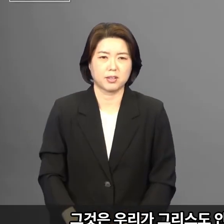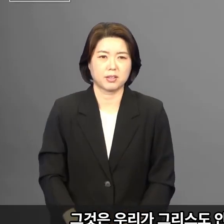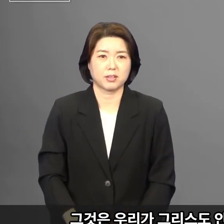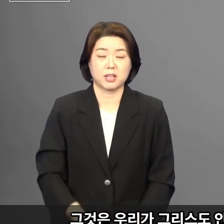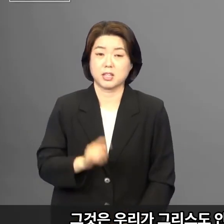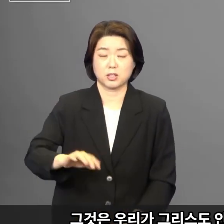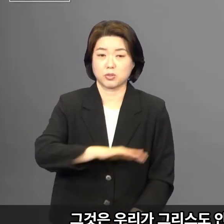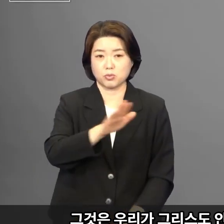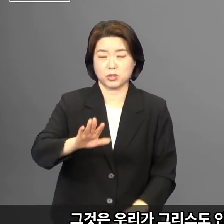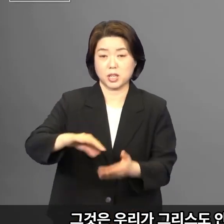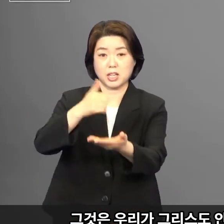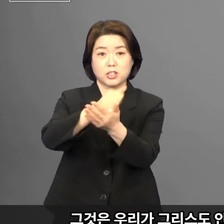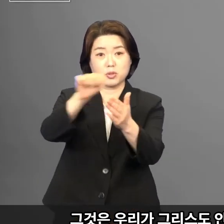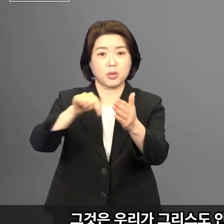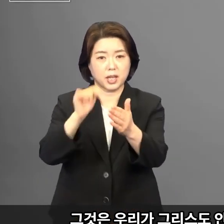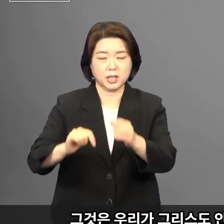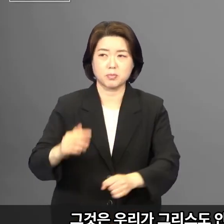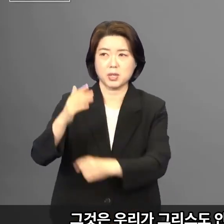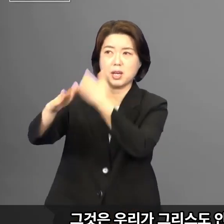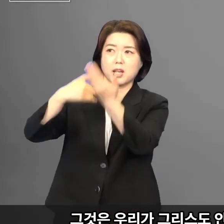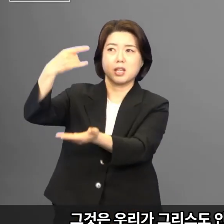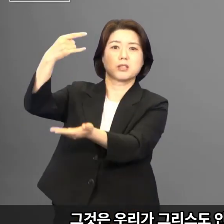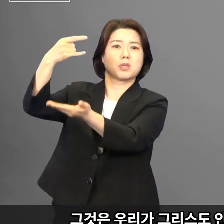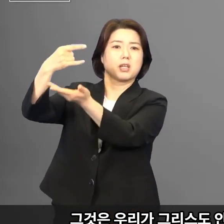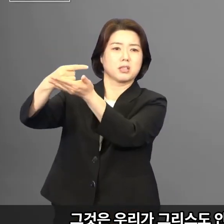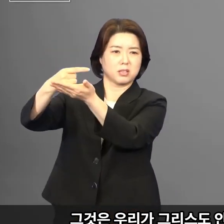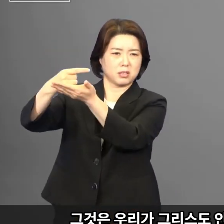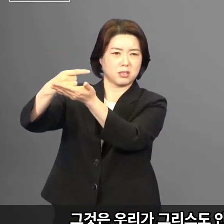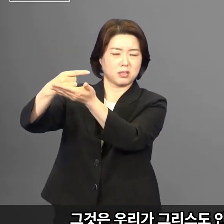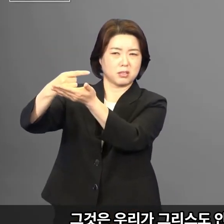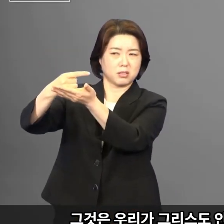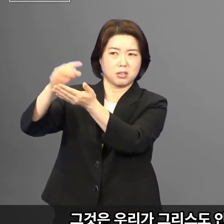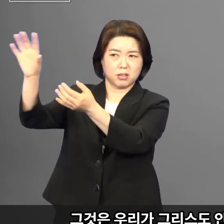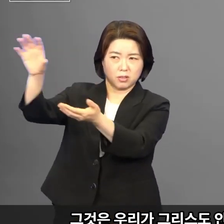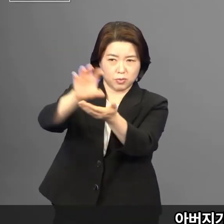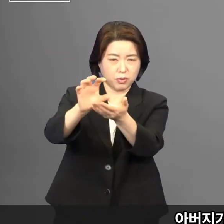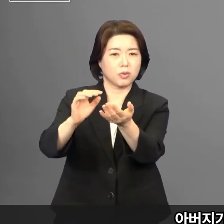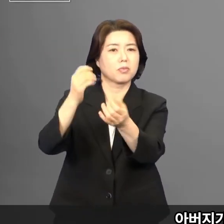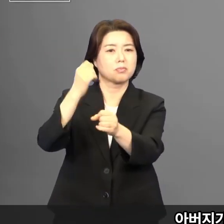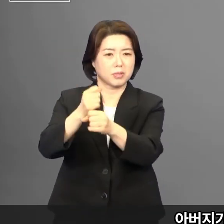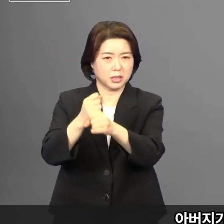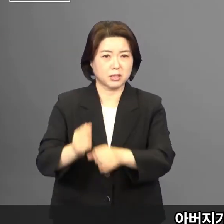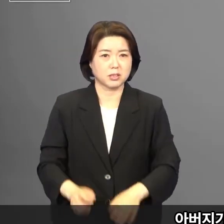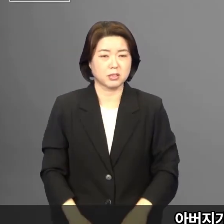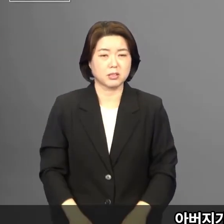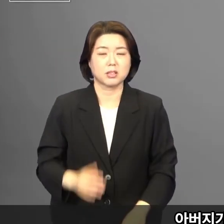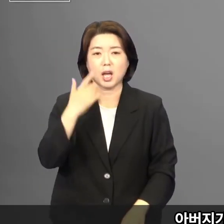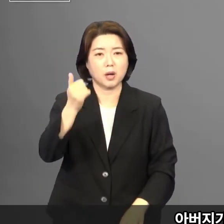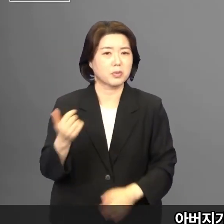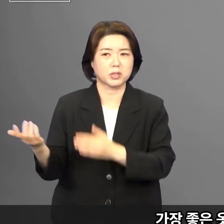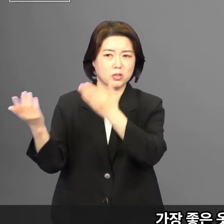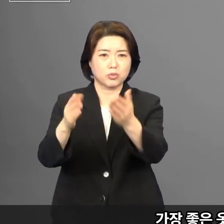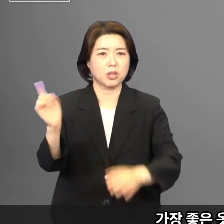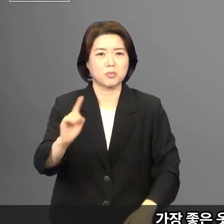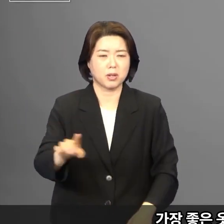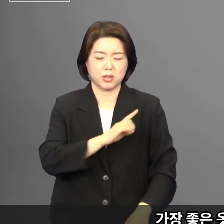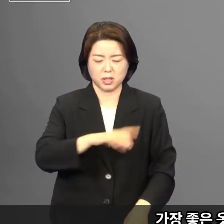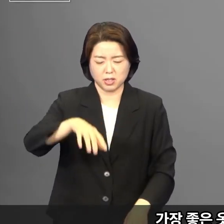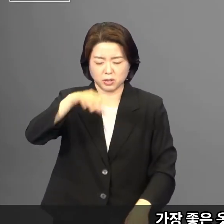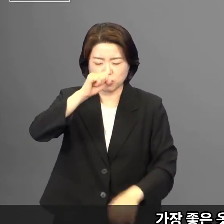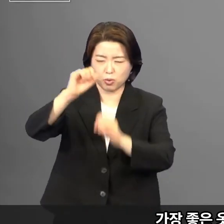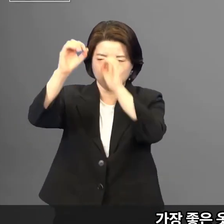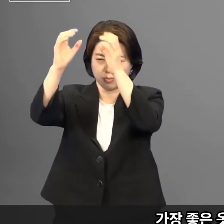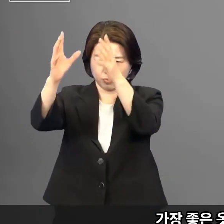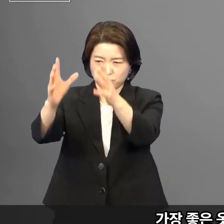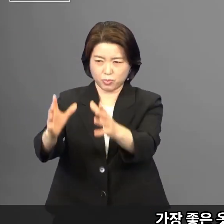그것은 우리가 그리스도 안에서 하나님의 의가 되게 하려고 아버지가 뭘 줬다고요? 가장 좋은